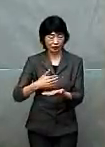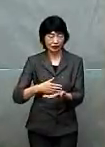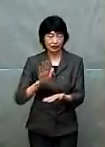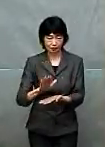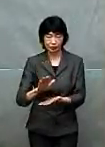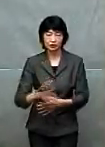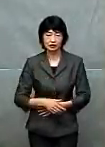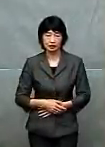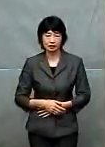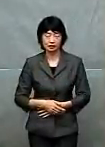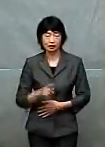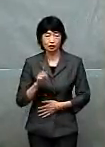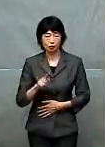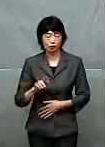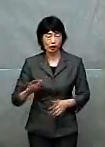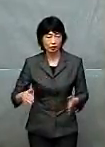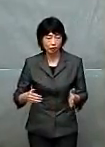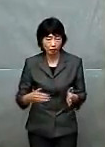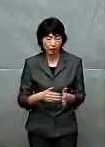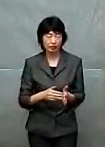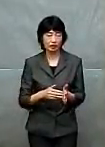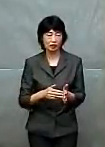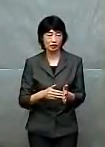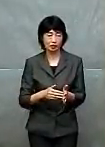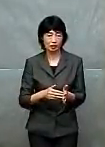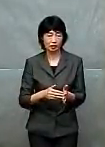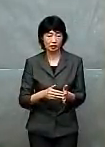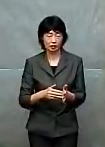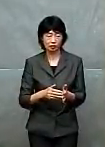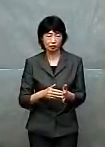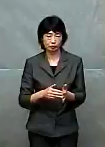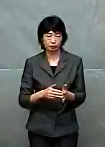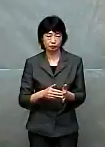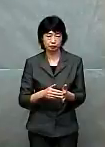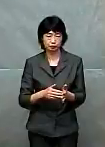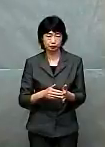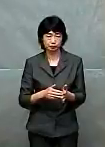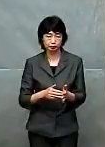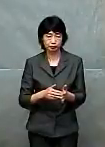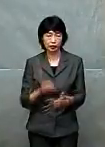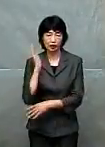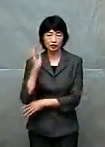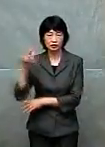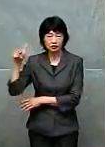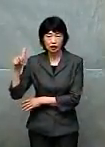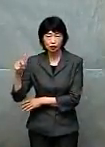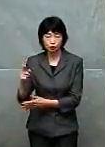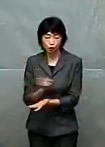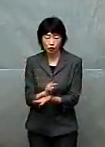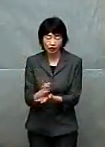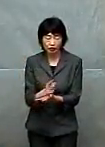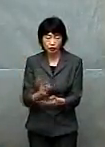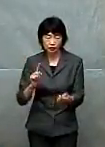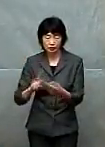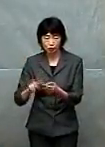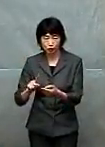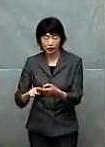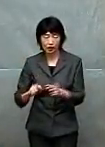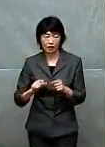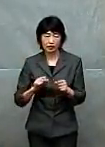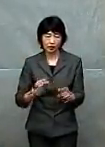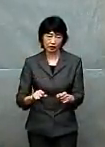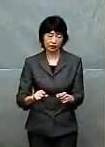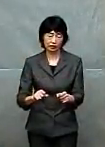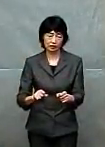い、 これはこれまでそういうふうに政府のそのガイドラインに沿ってやって、